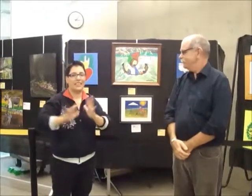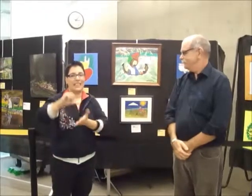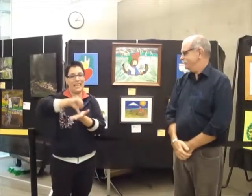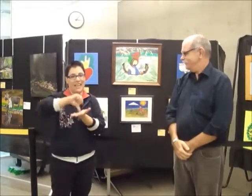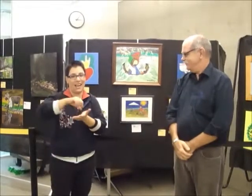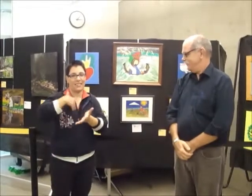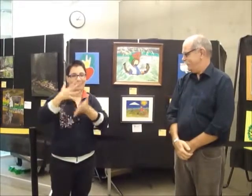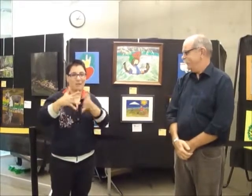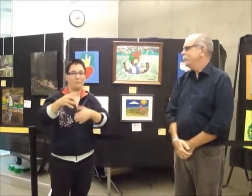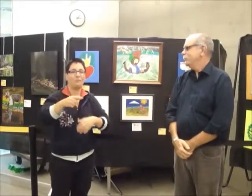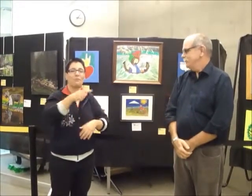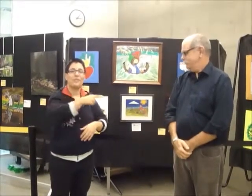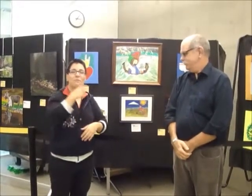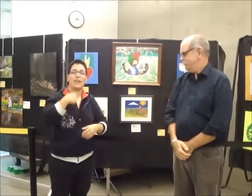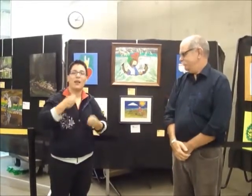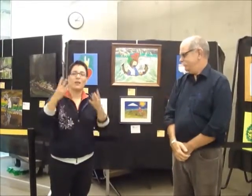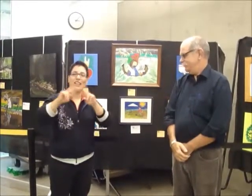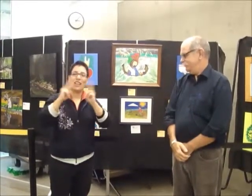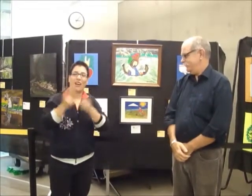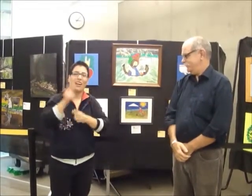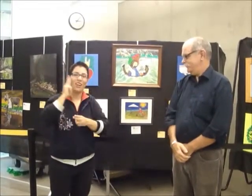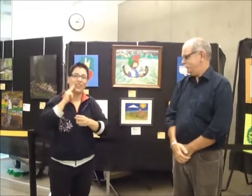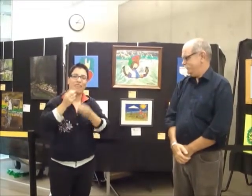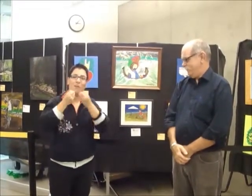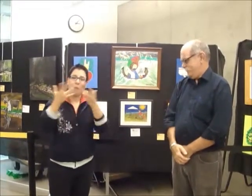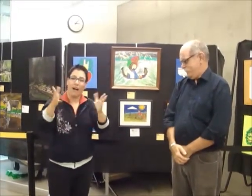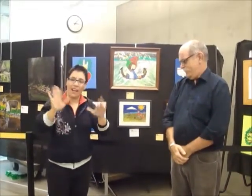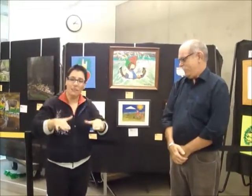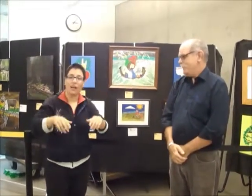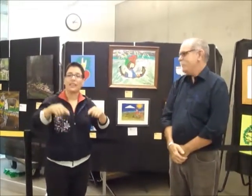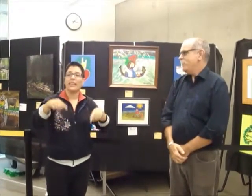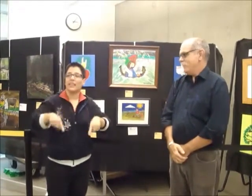ناشنوایان اینجا جمع‌آوری شدند و مردم برای تماشای آنها می‌آیند.